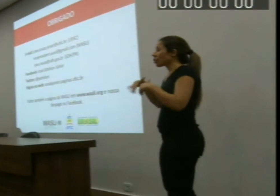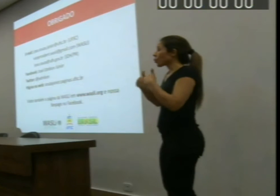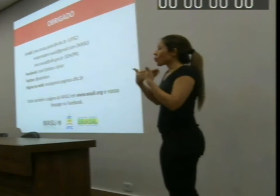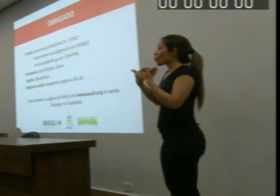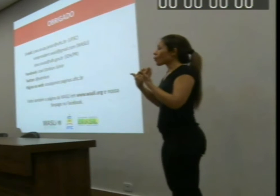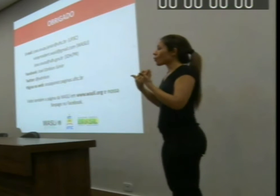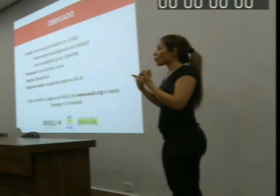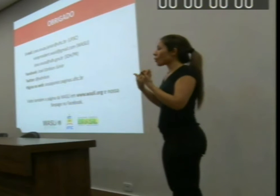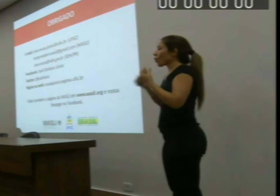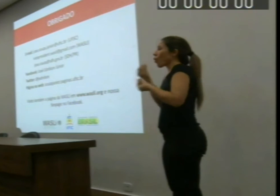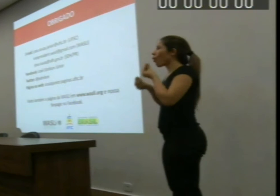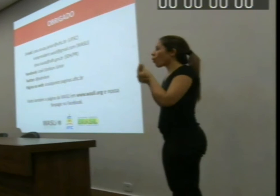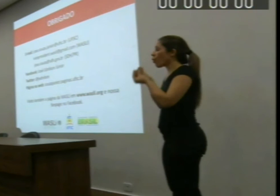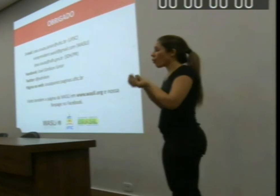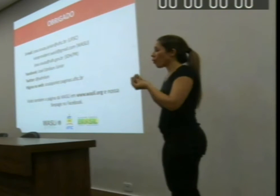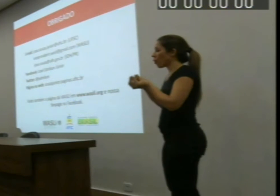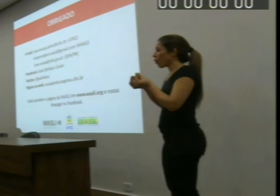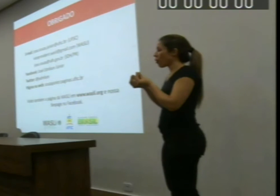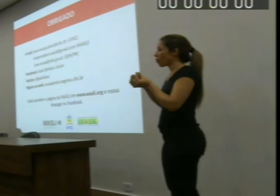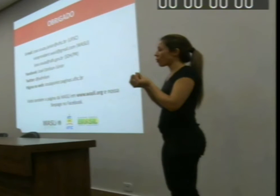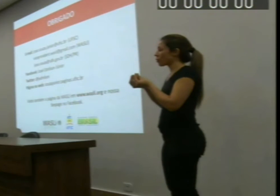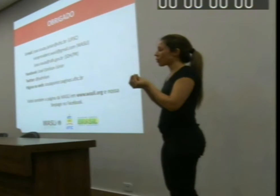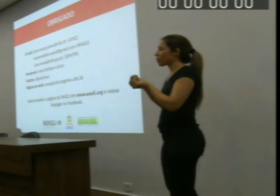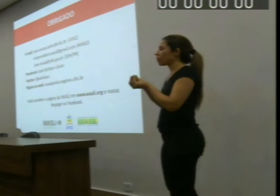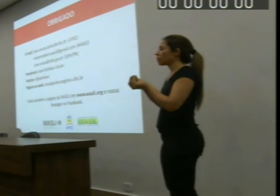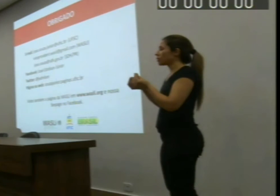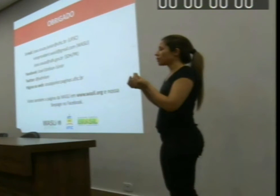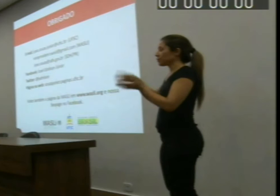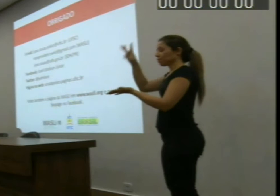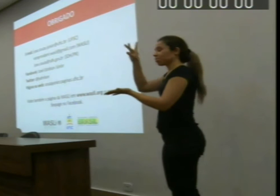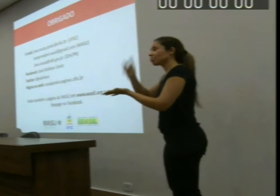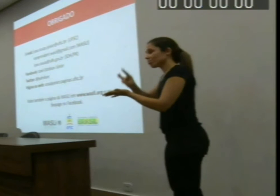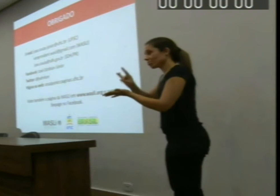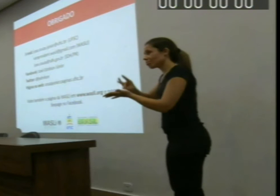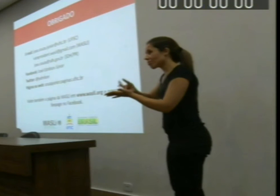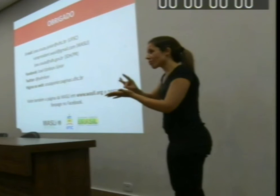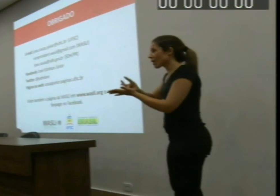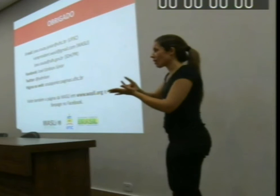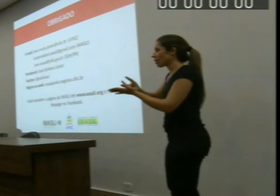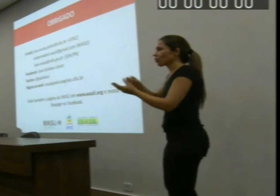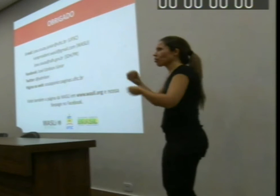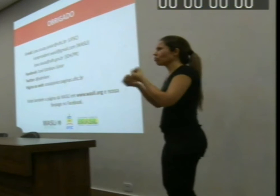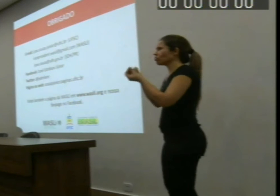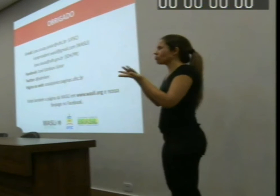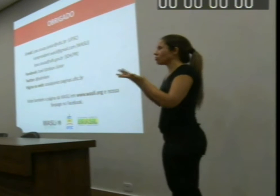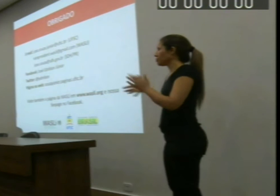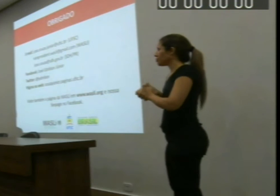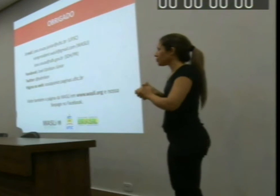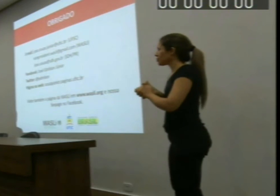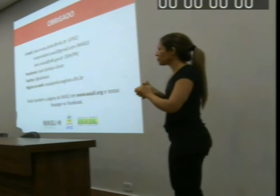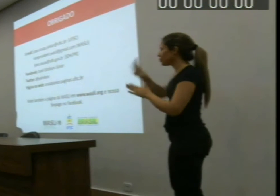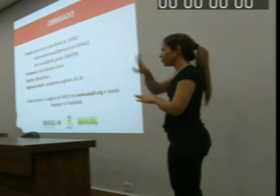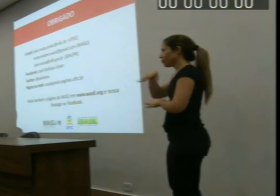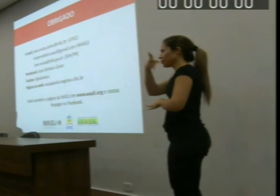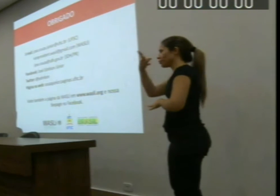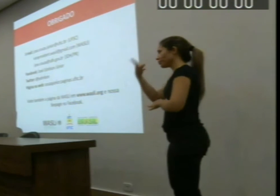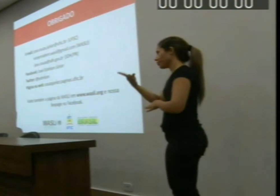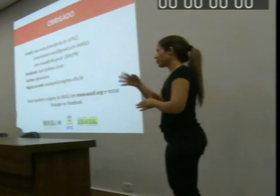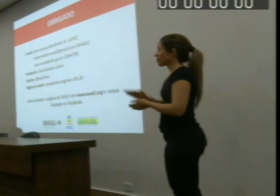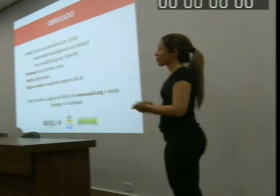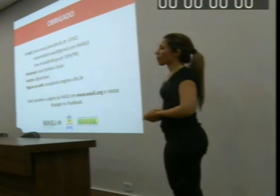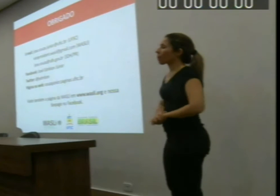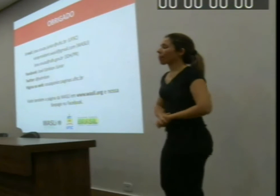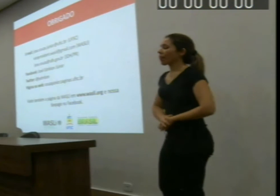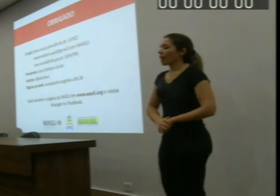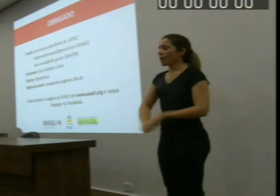revisar aa tabela e aplicar para sua realidade né como que isso funciona Uhum é primeiro a gente